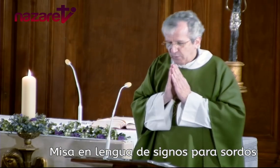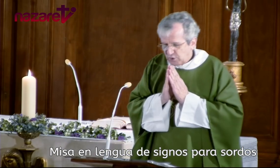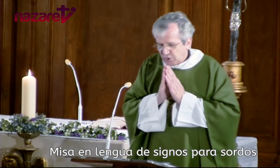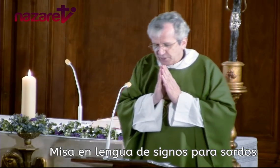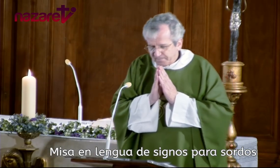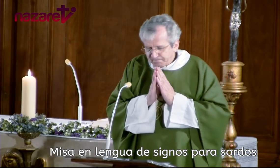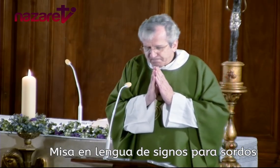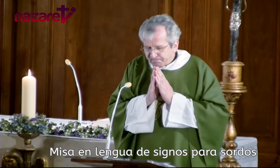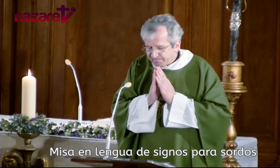Oremos.